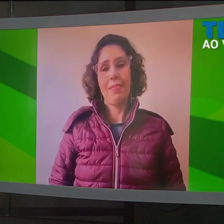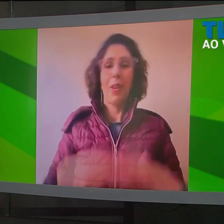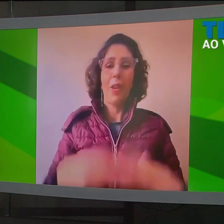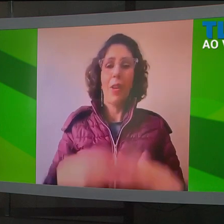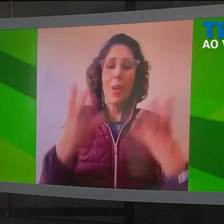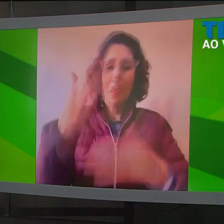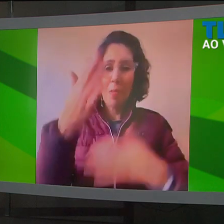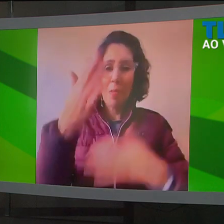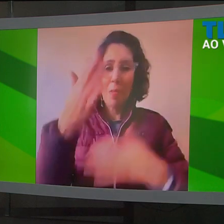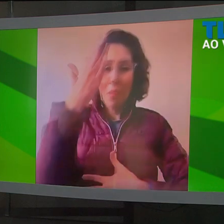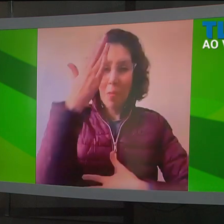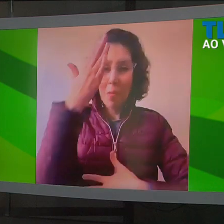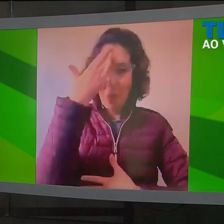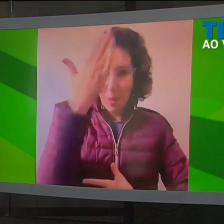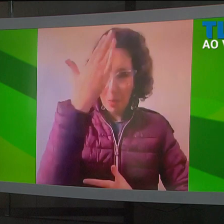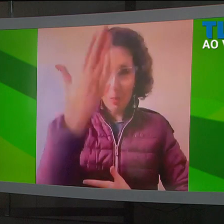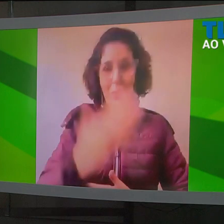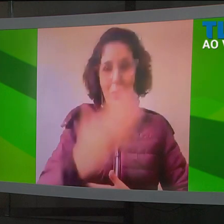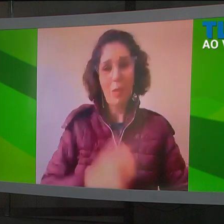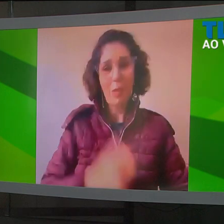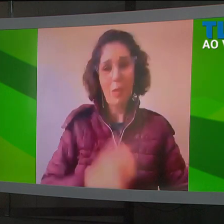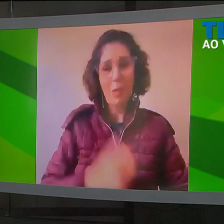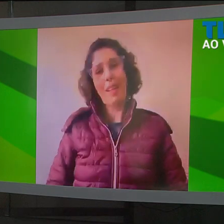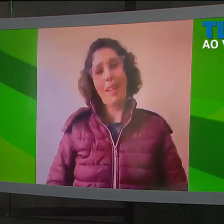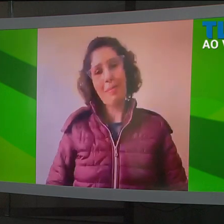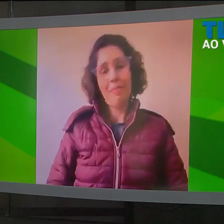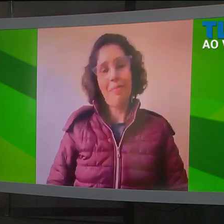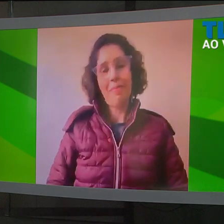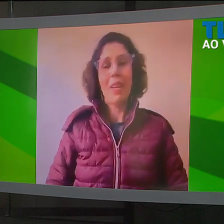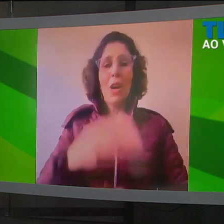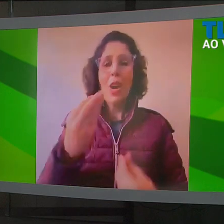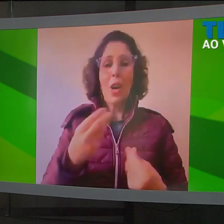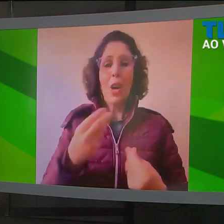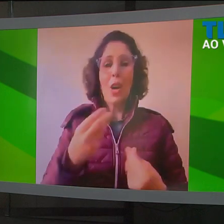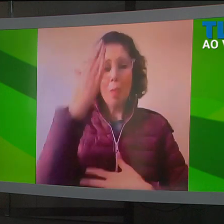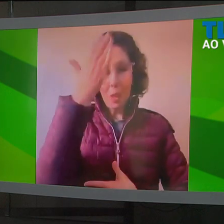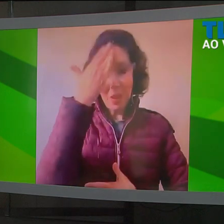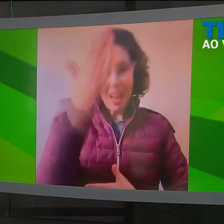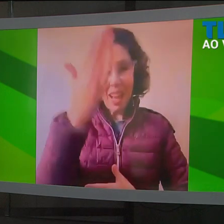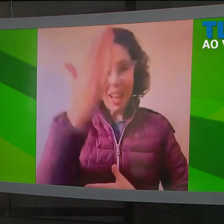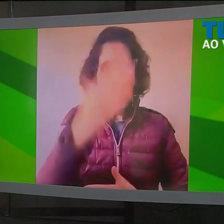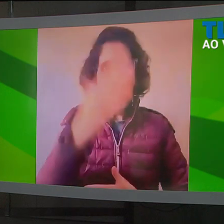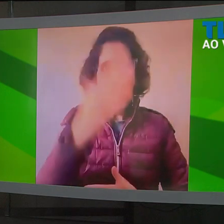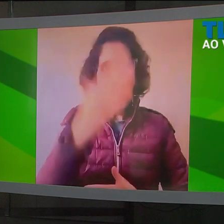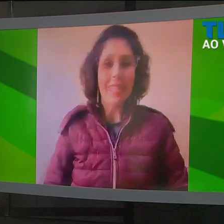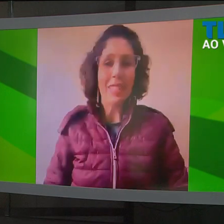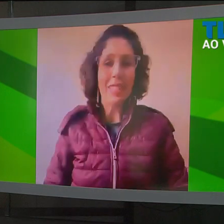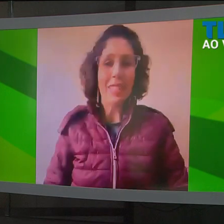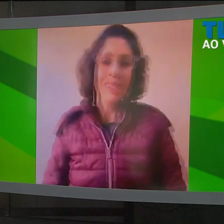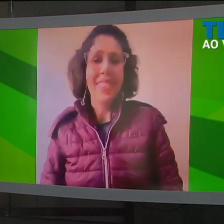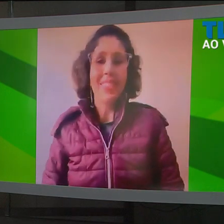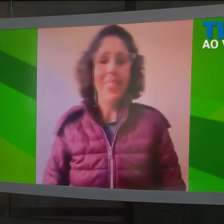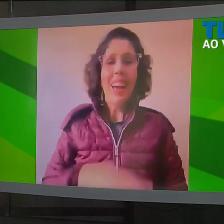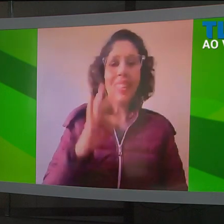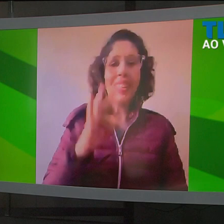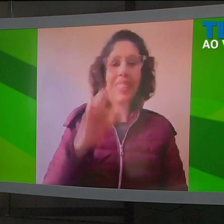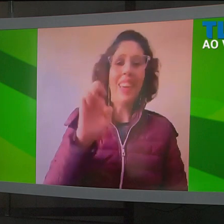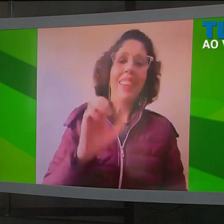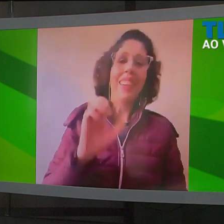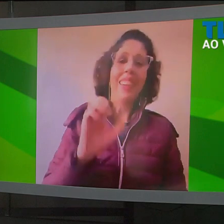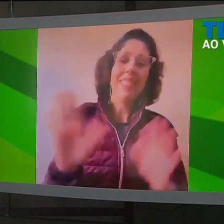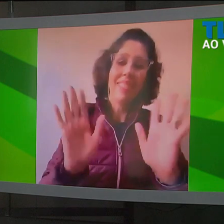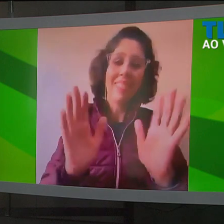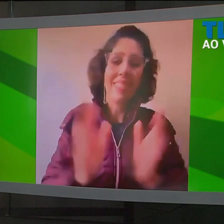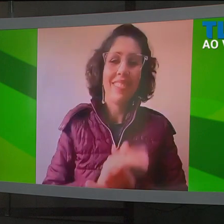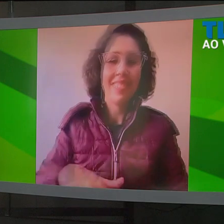pelo trabalho e muito obrigado pela gentileza e nos atender aqui no TVE Esportes, contar um pouquinho. obrigada, muito obrigada TVE. Até bem, um grande abraço,